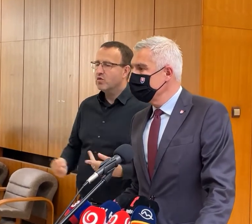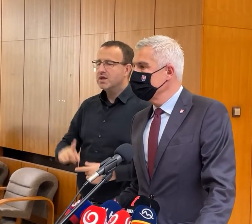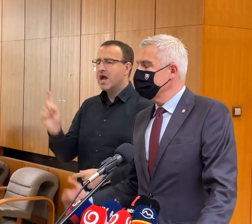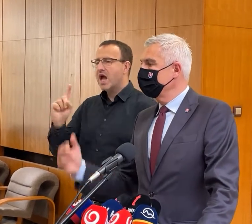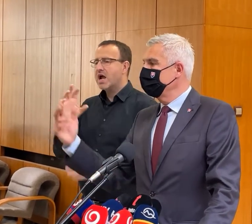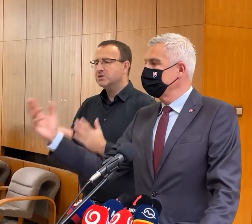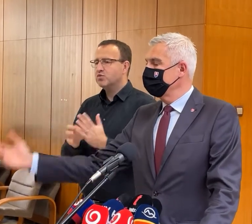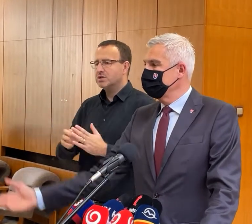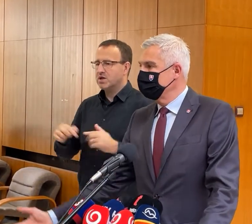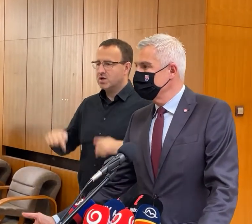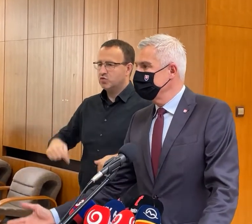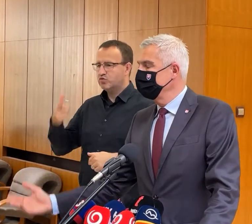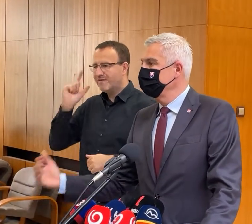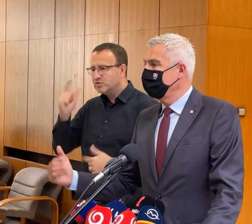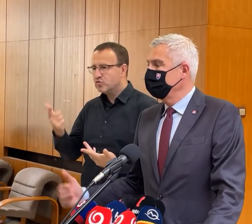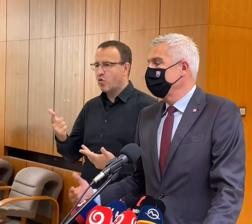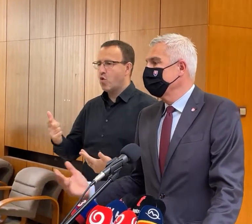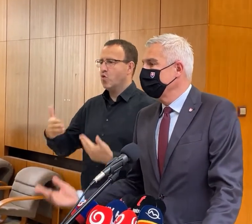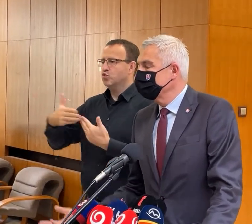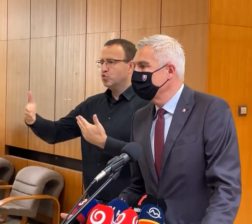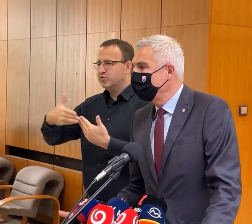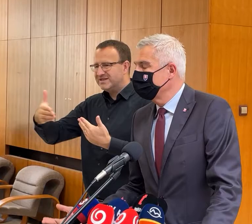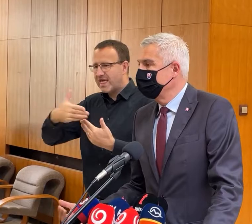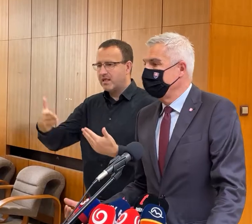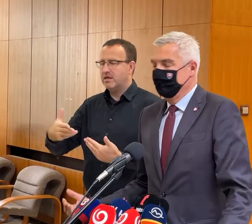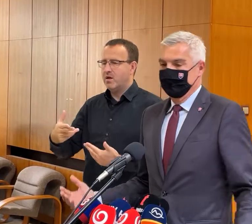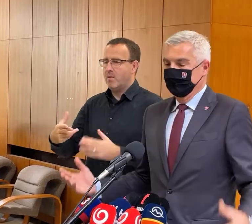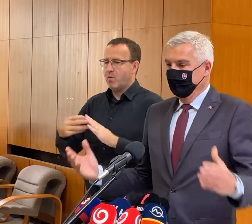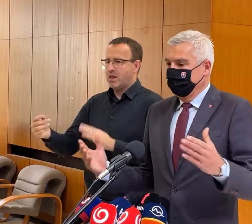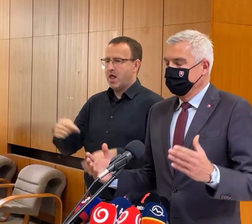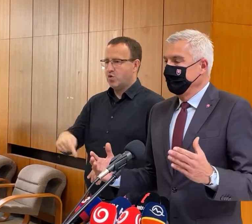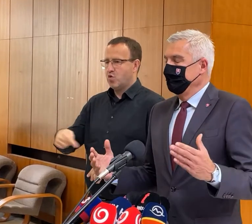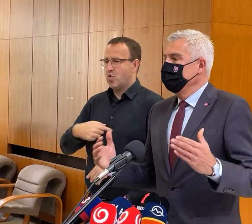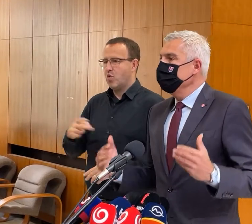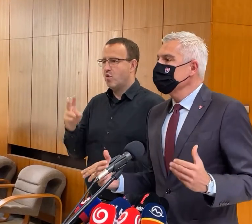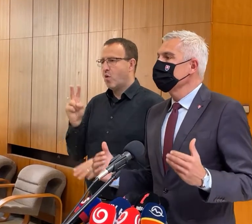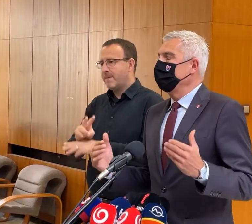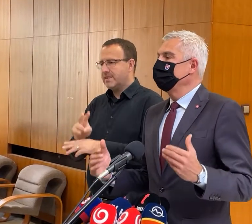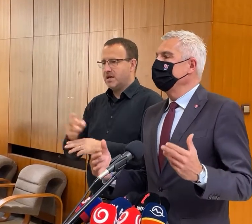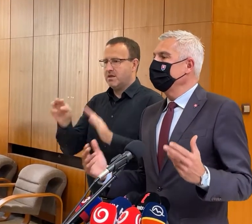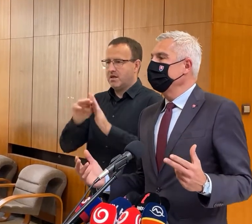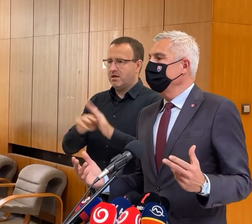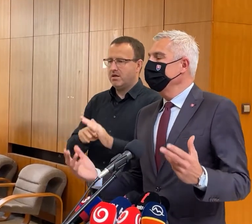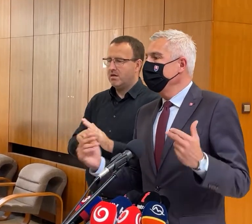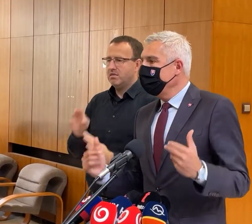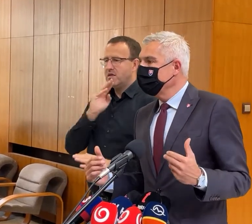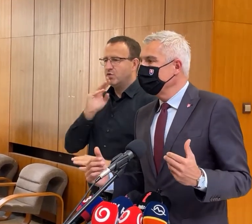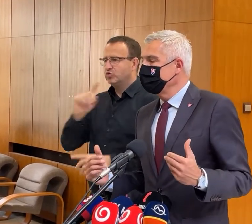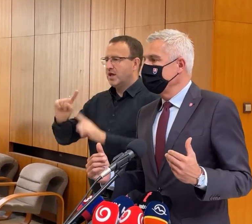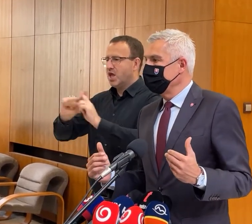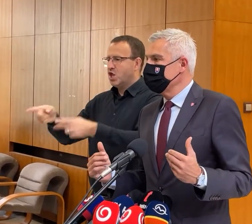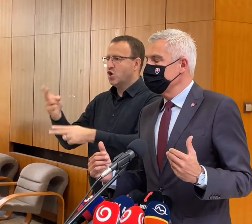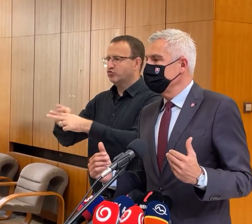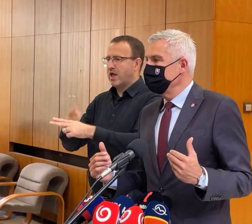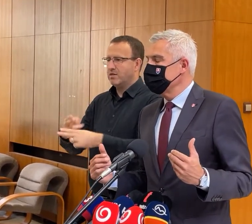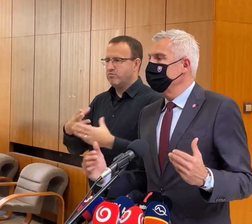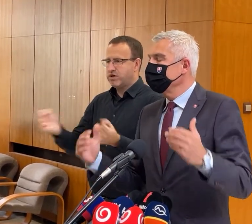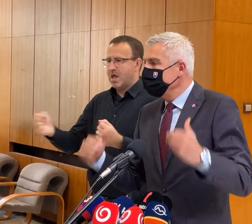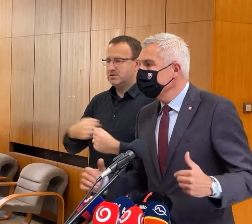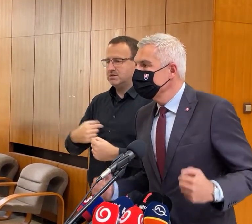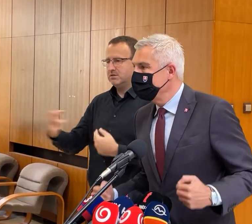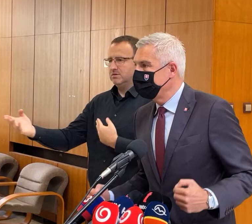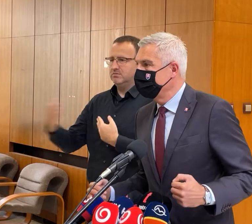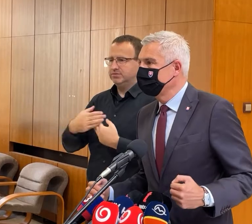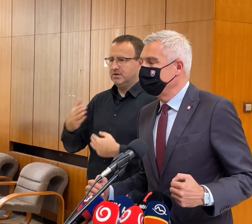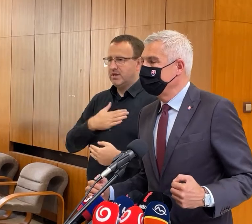aká je situácia na Slovensku, aká je situácia v susedných krajinách a podľa toho reagujeme. Veď nemožno, aby iné krajiny nereagovali na našu situáciu,